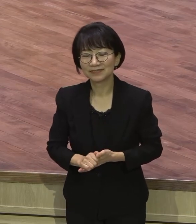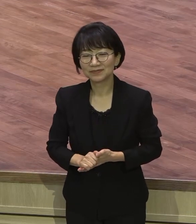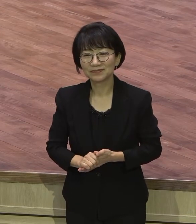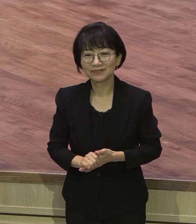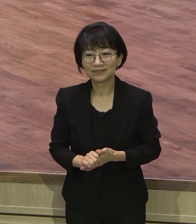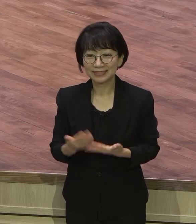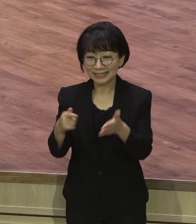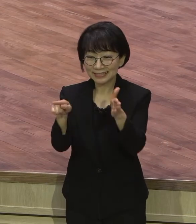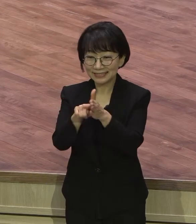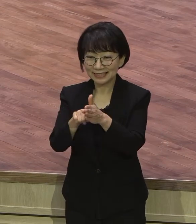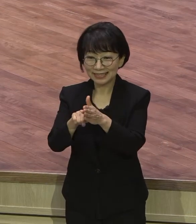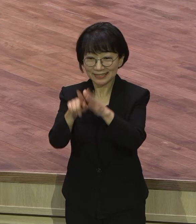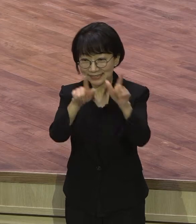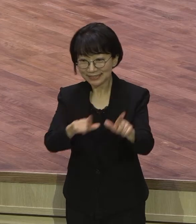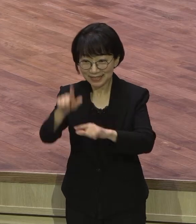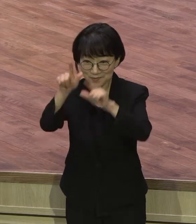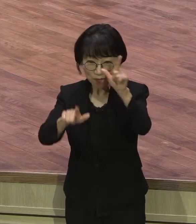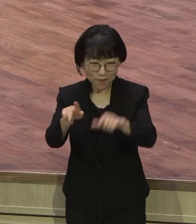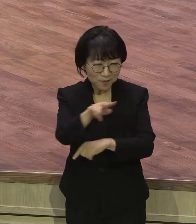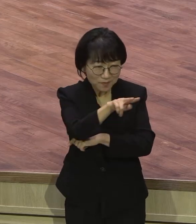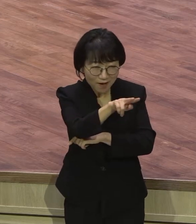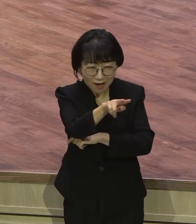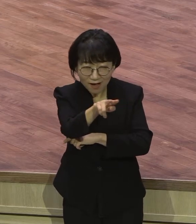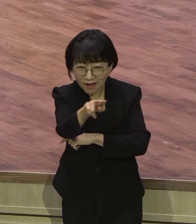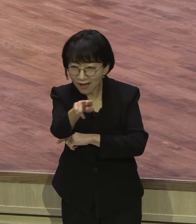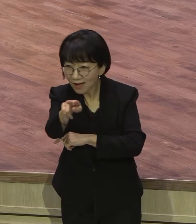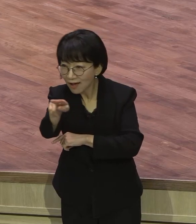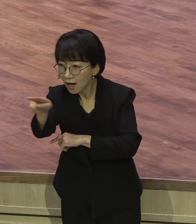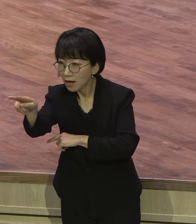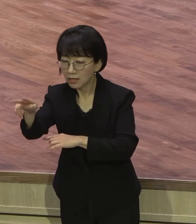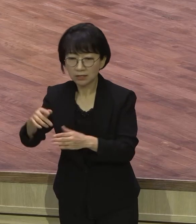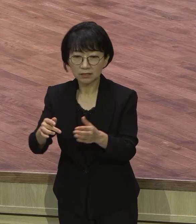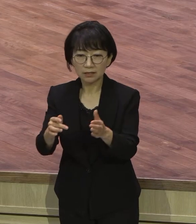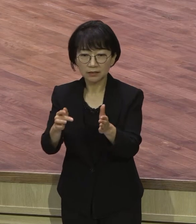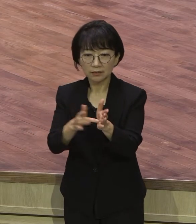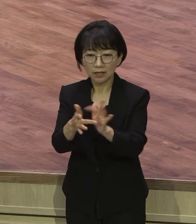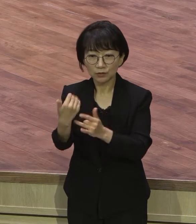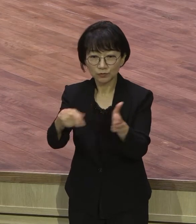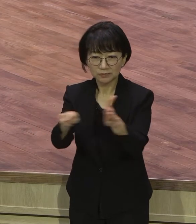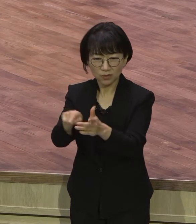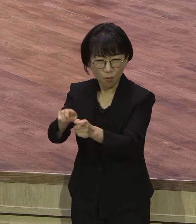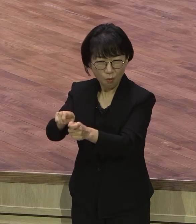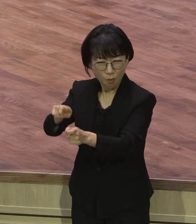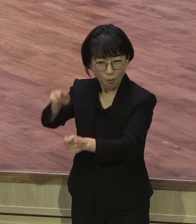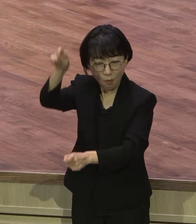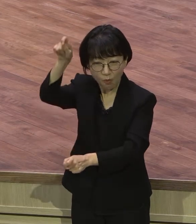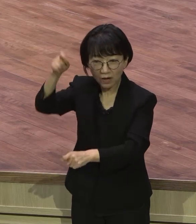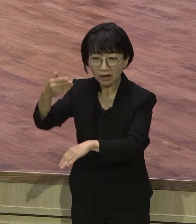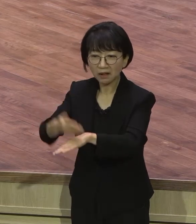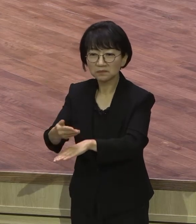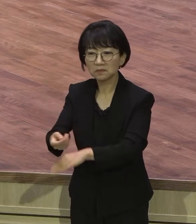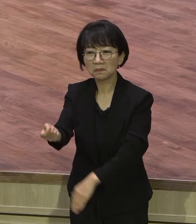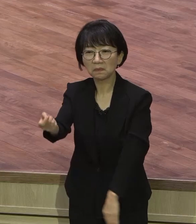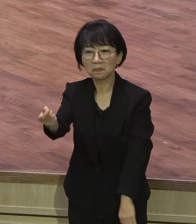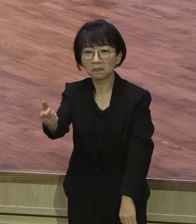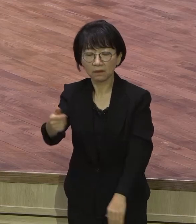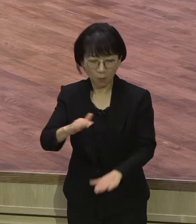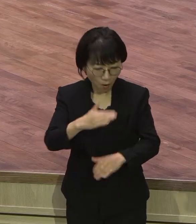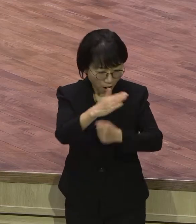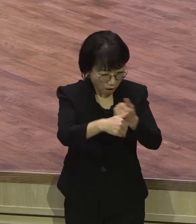신앙생활하는 모습을 보면요 오래 믿었던 사람들이 더 감사를 안 해요. 참 똑같아. 오늘